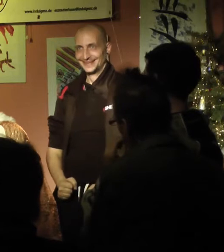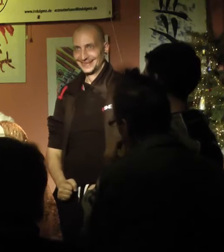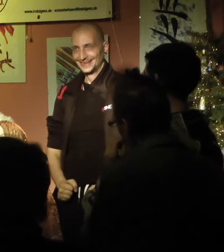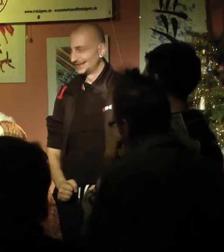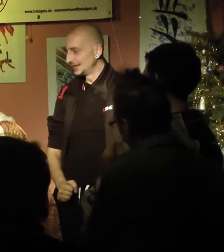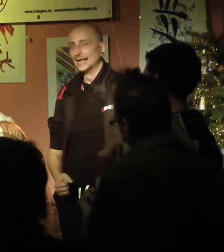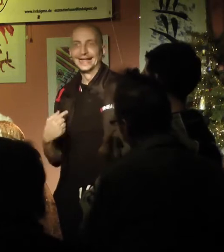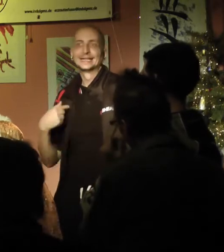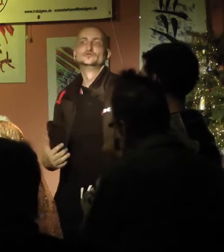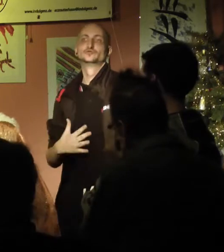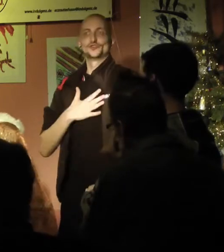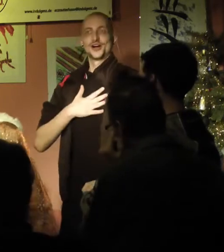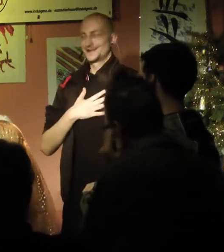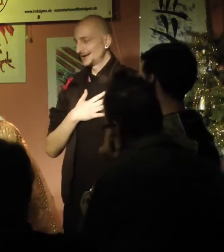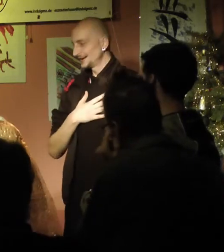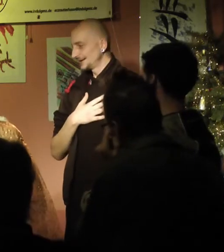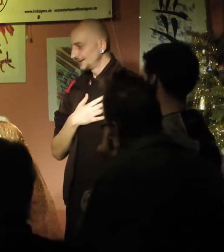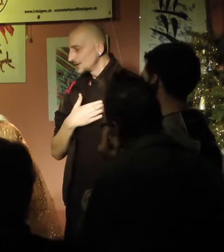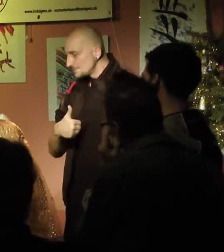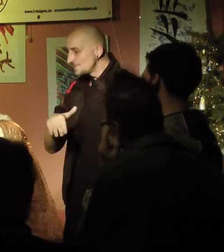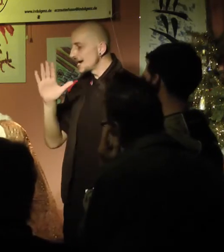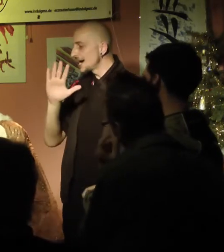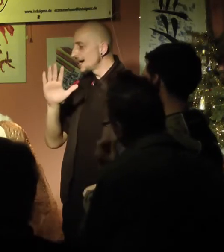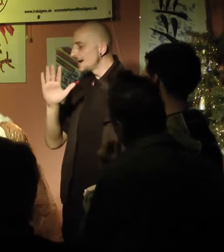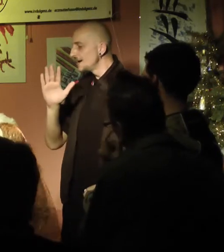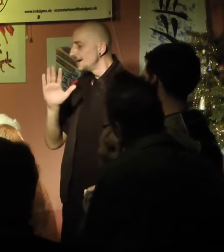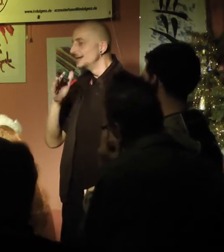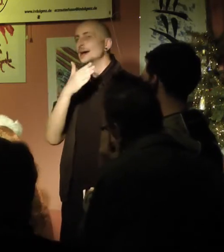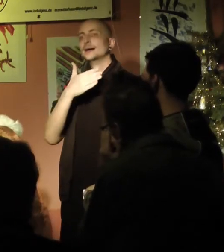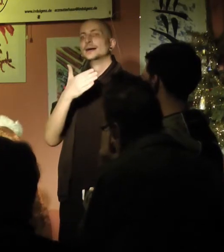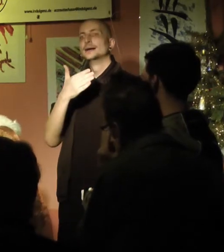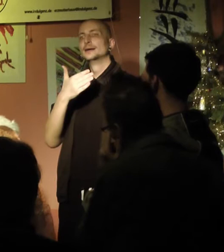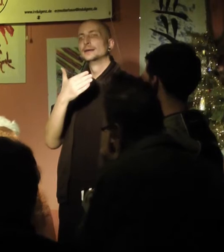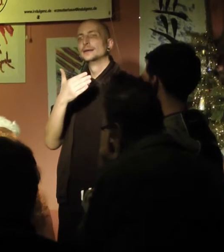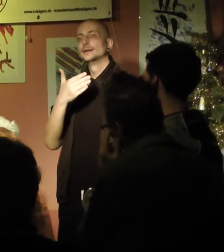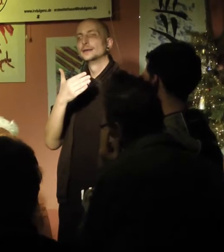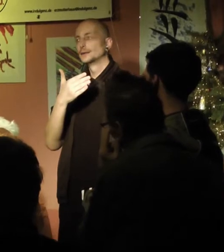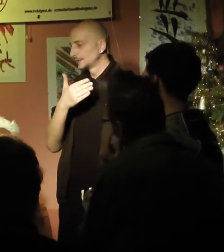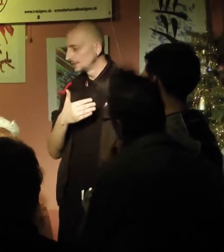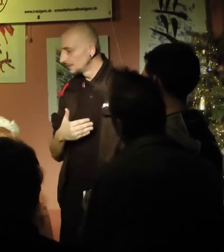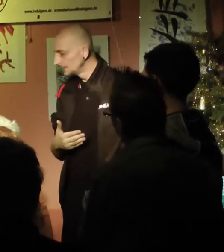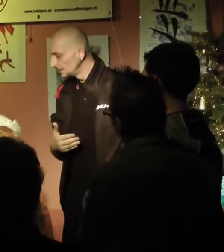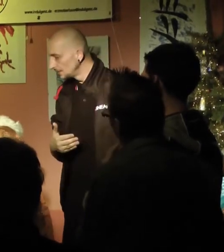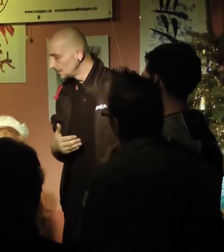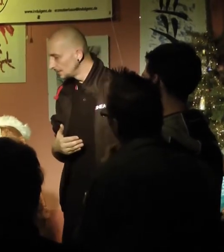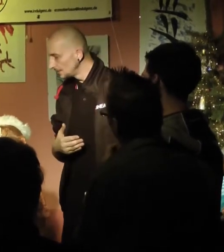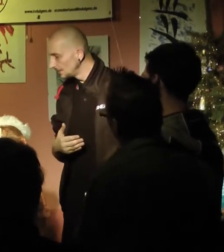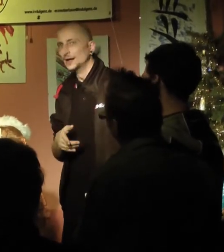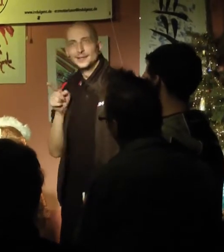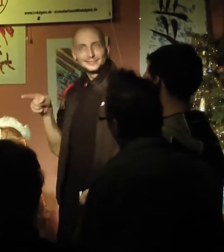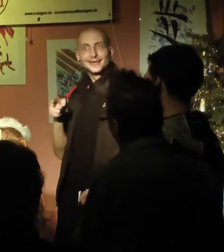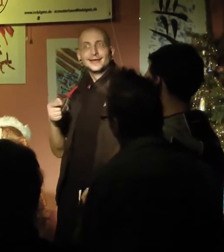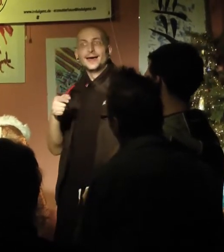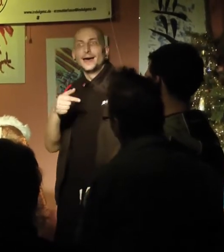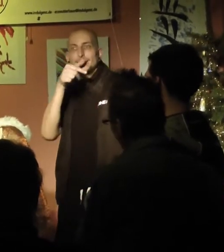Ich bin schockiert. Noch mehr Schlüsselanhänger? Ja, finde ich sehr. Obwohl ich meine, du und Nazis wird auch irgendwie nicht gut passen, oder? Wieso?